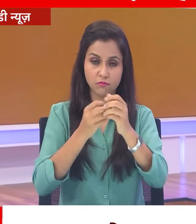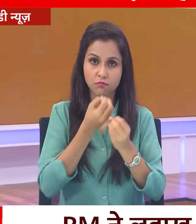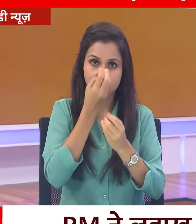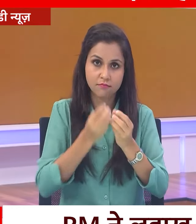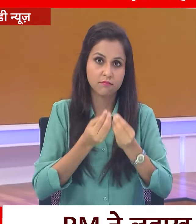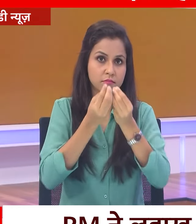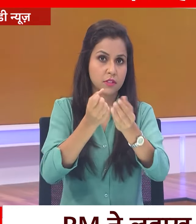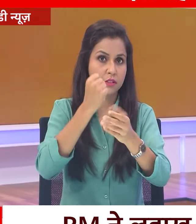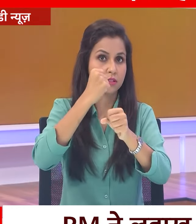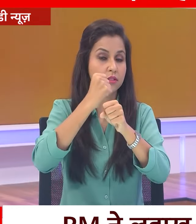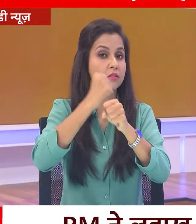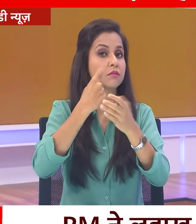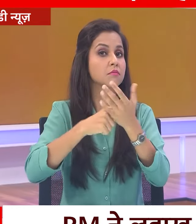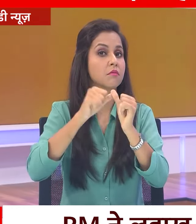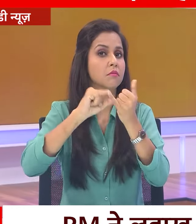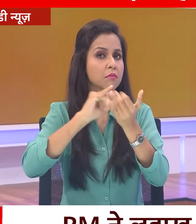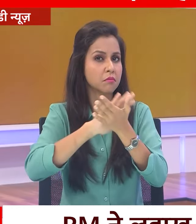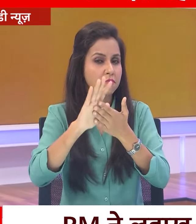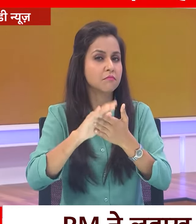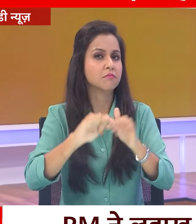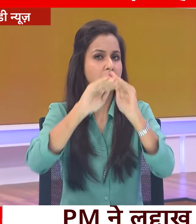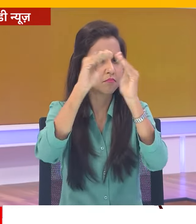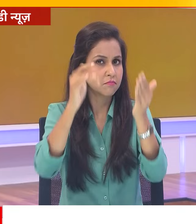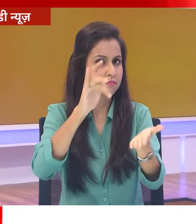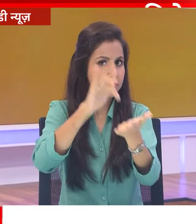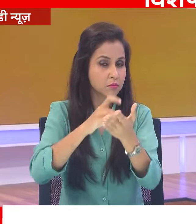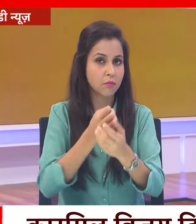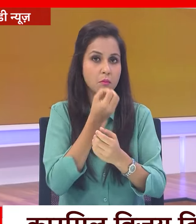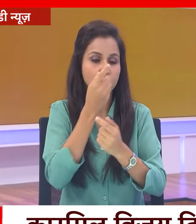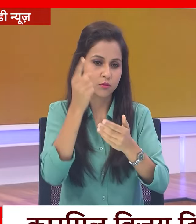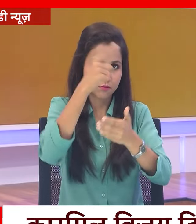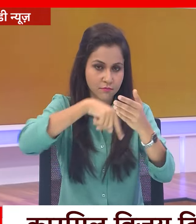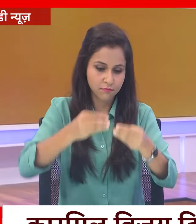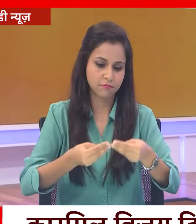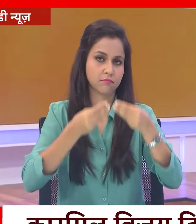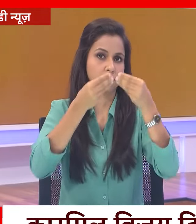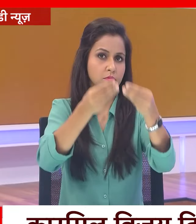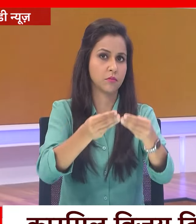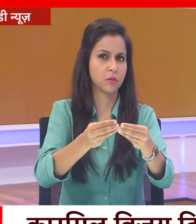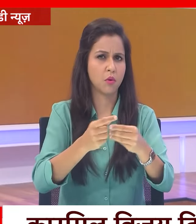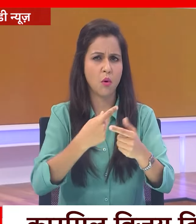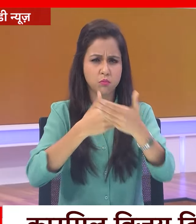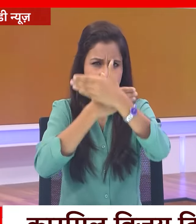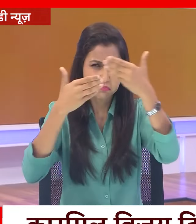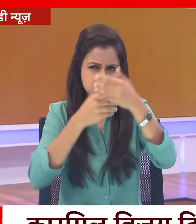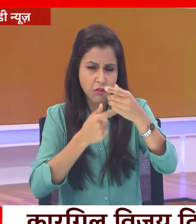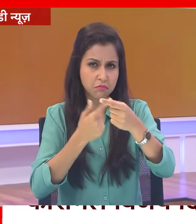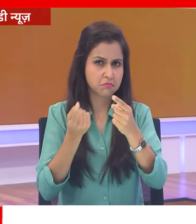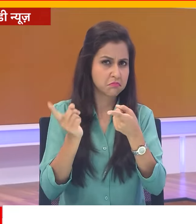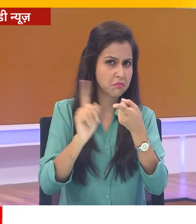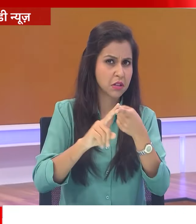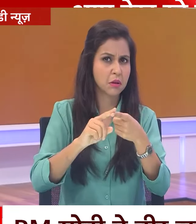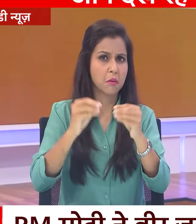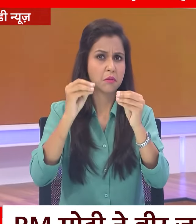बने करगिल युद्ध स्मारक स्थल पर उन्होंने पुष्प चक्र अर्पित किए। घुसपैठियों के भेष में